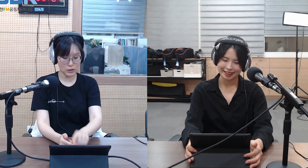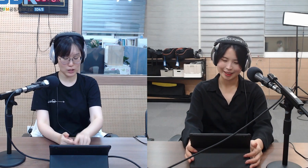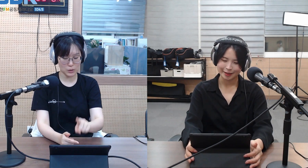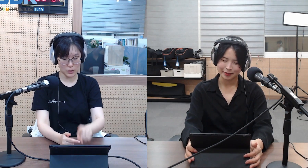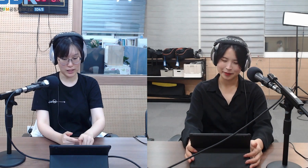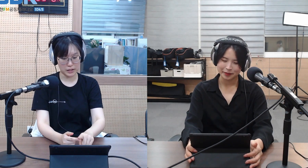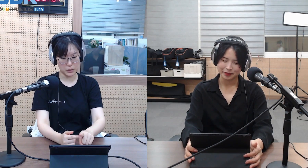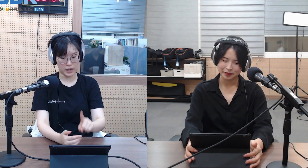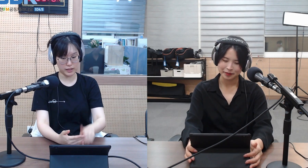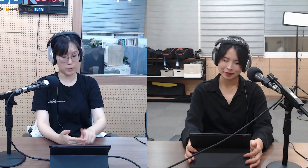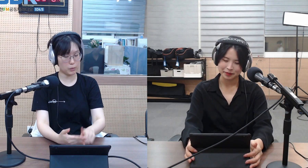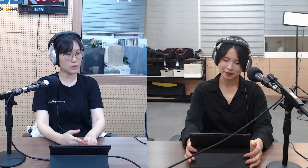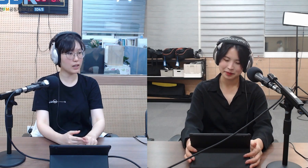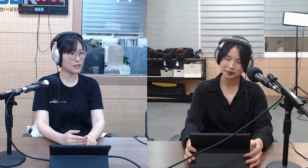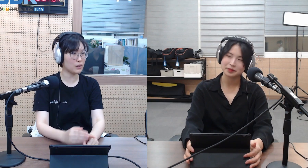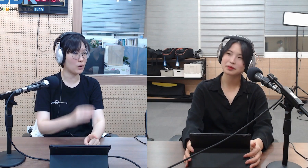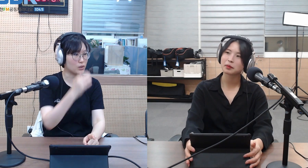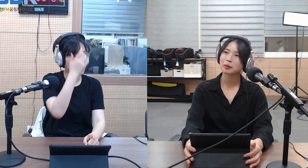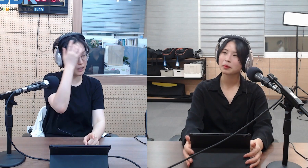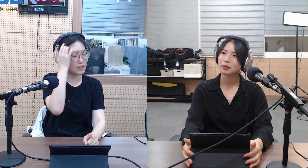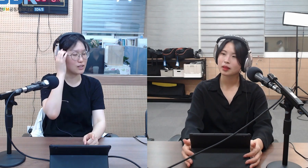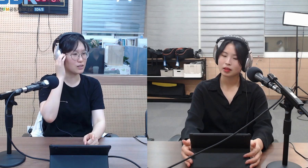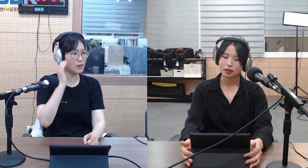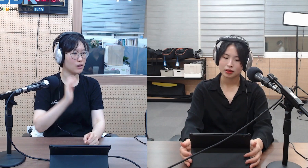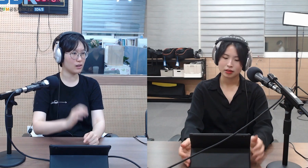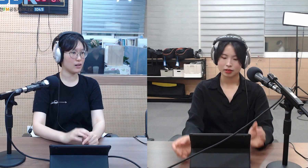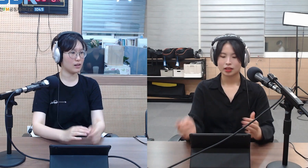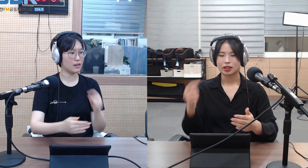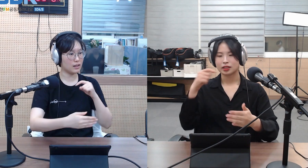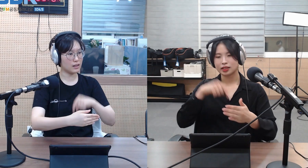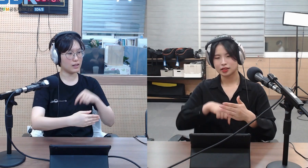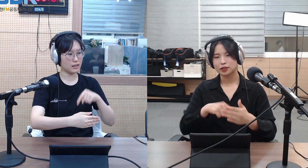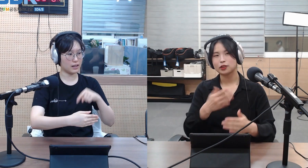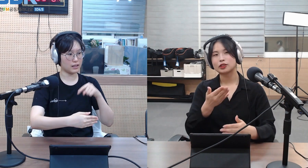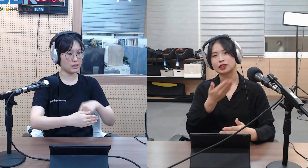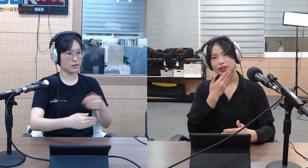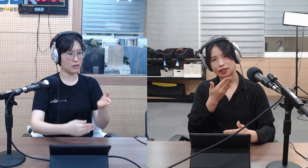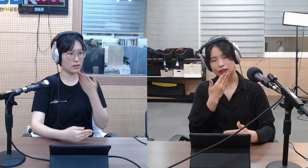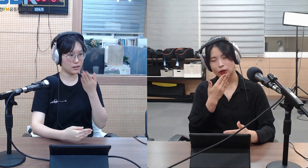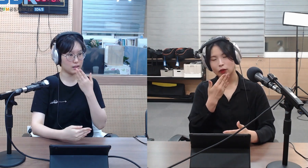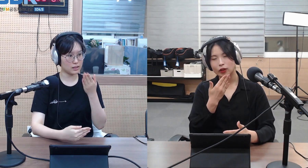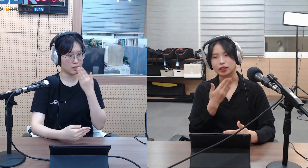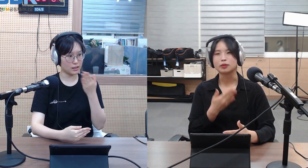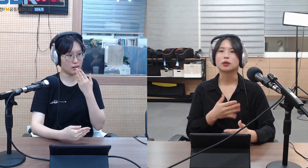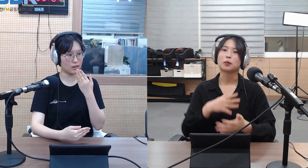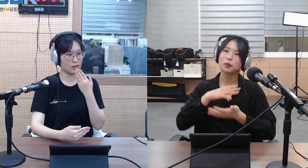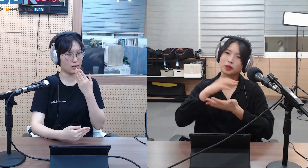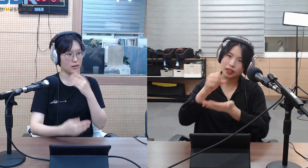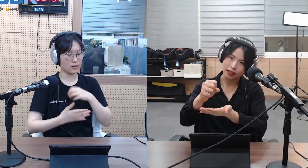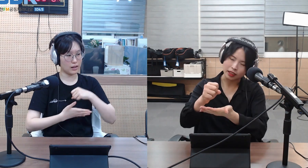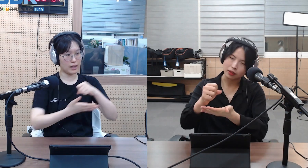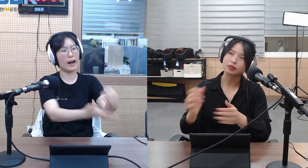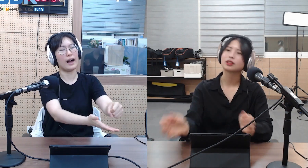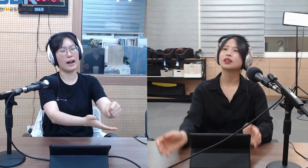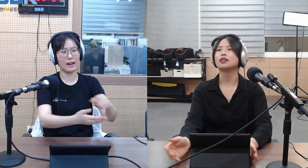드시고 가나요? 아니면 포장하나요? 어떻게 한다 했죠? 안에서 드시나요? 아니면 포장하나요?